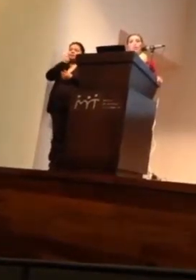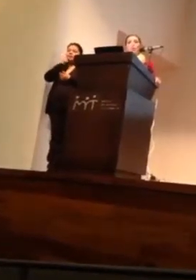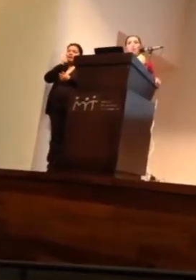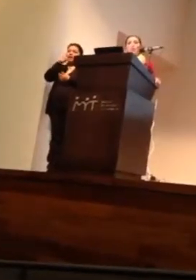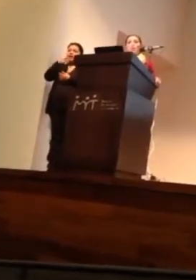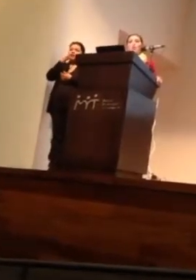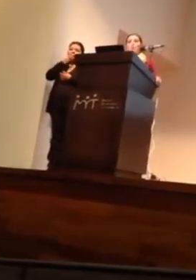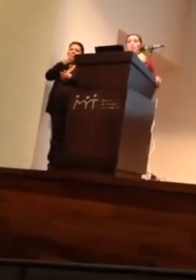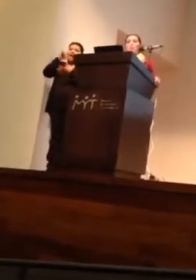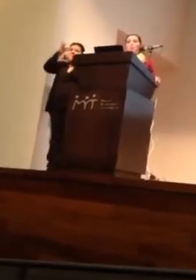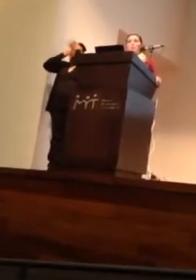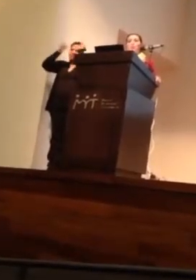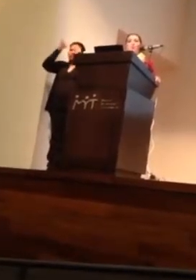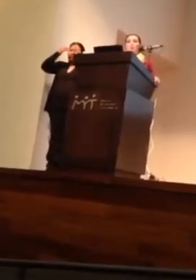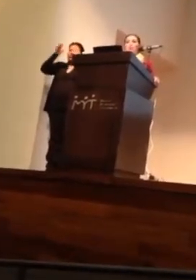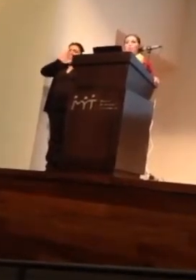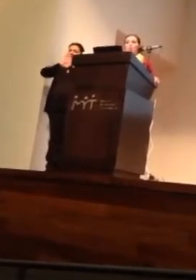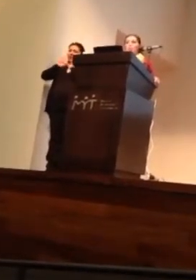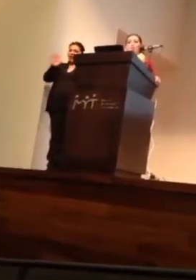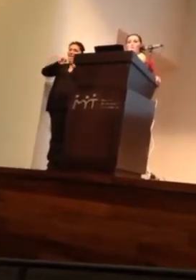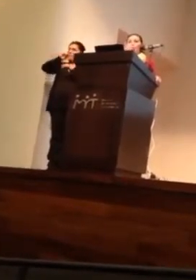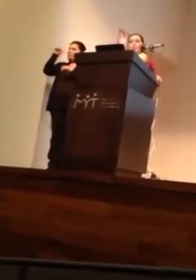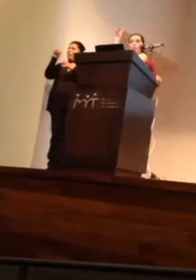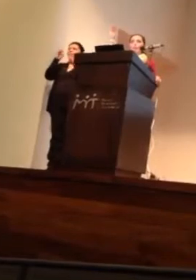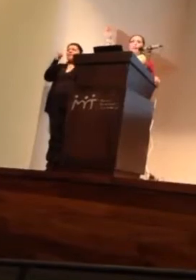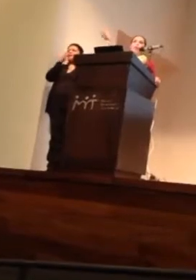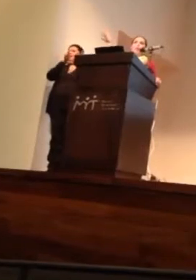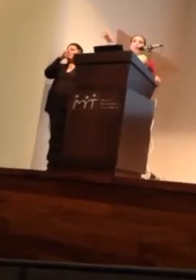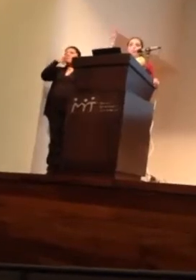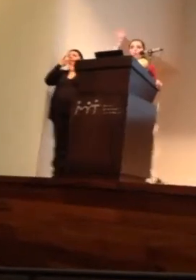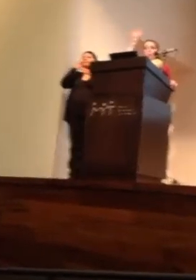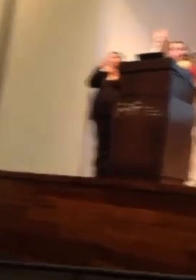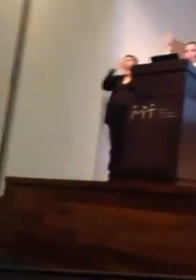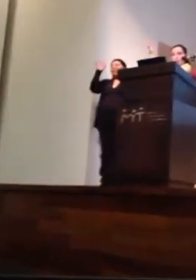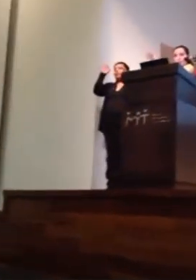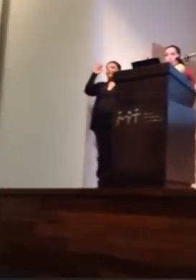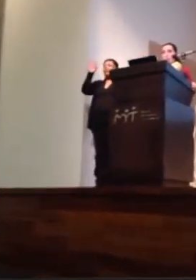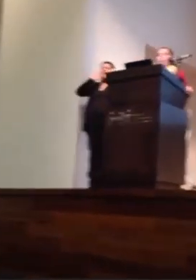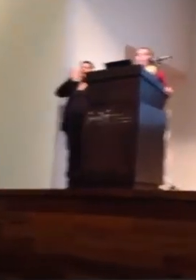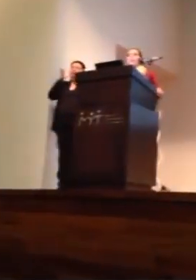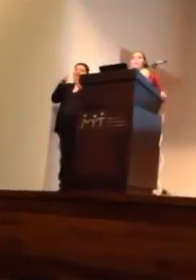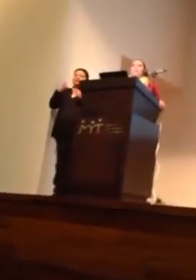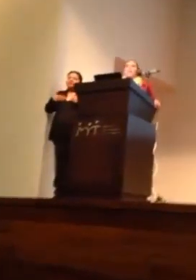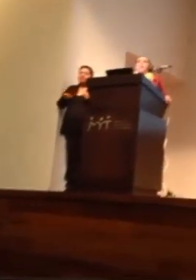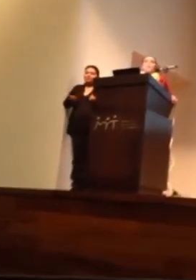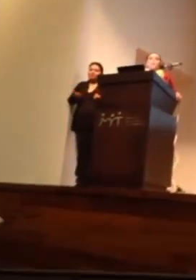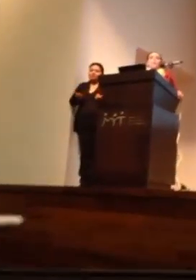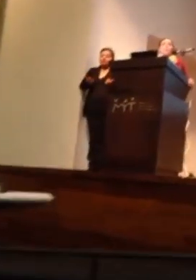alteraciones, el niño capta la información. Después de todo eso,